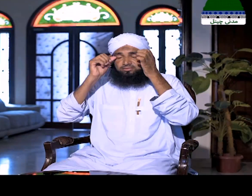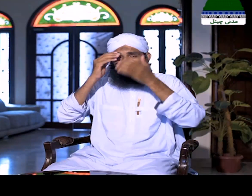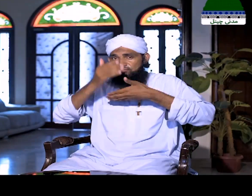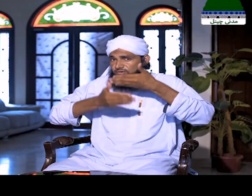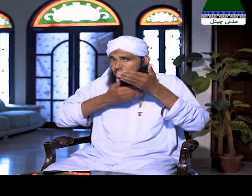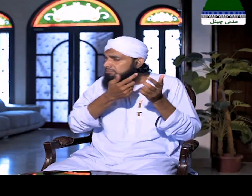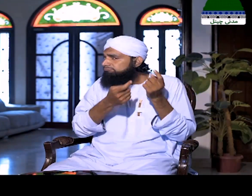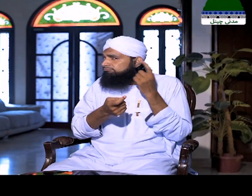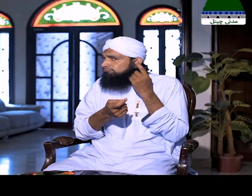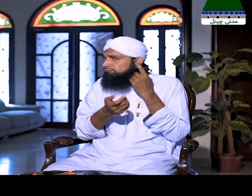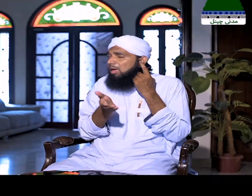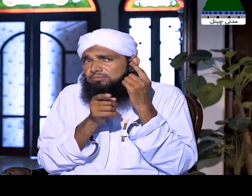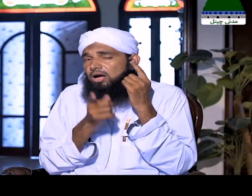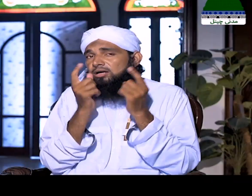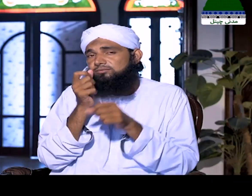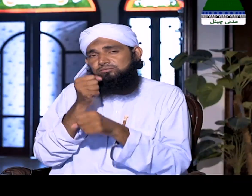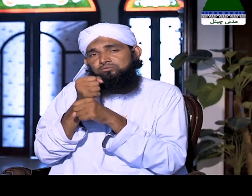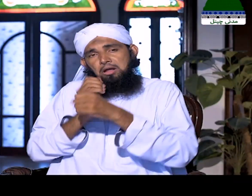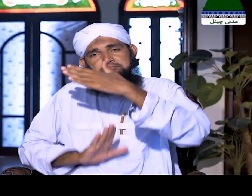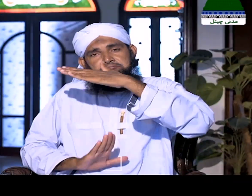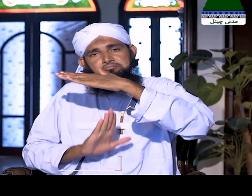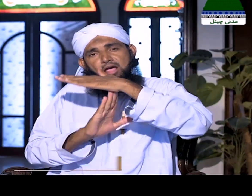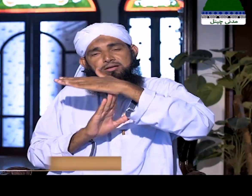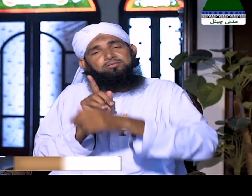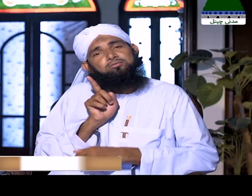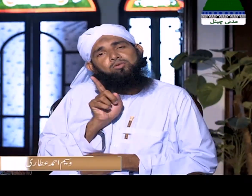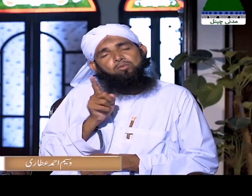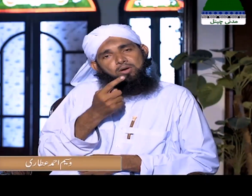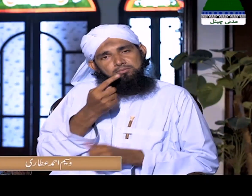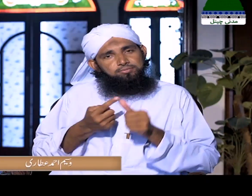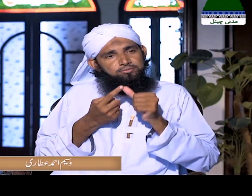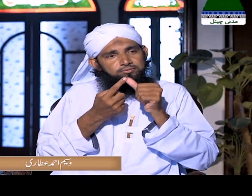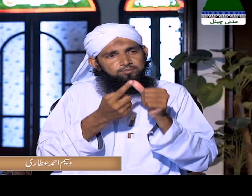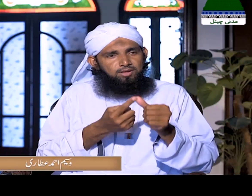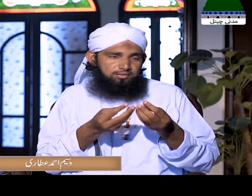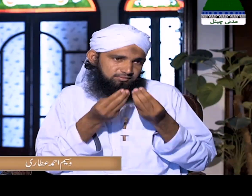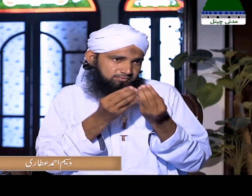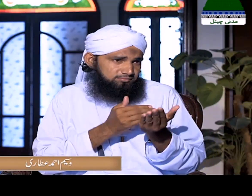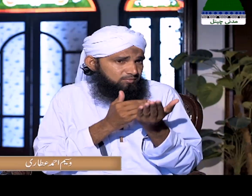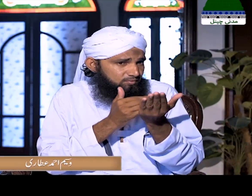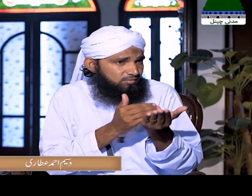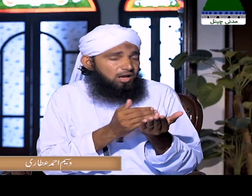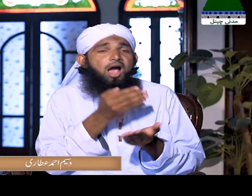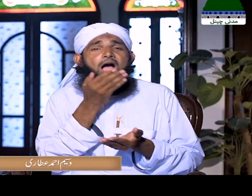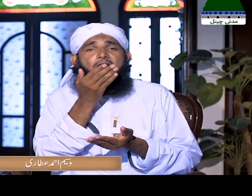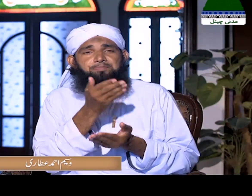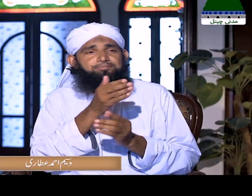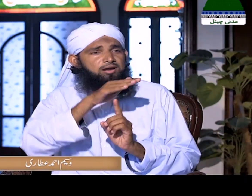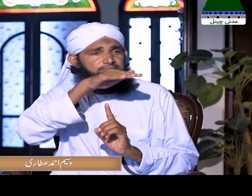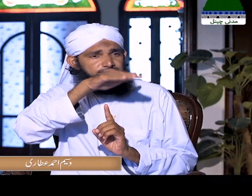بن سلمان کہنے لگا حضور اگر آپ رحمت اللہ علیہ کی کوئی حاجت ہو تو ارشاد فرمائیں۔ آپ رحمت اللہ